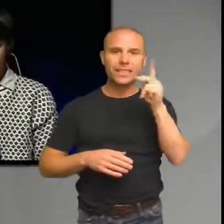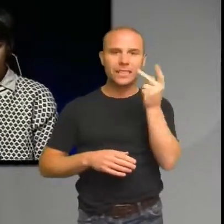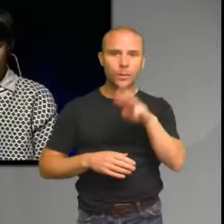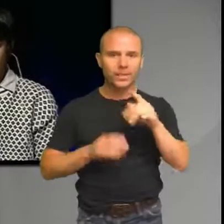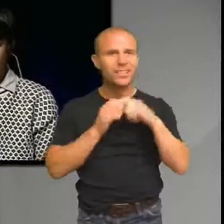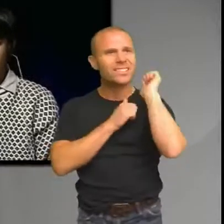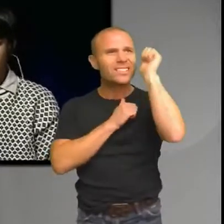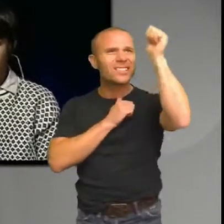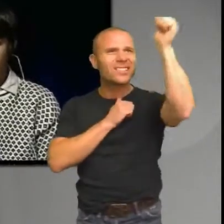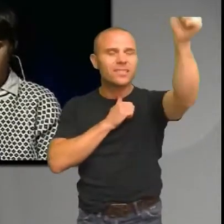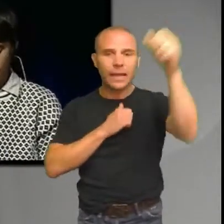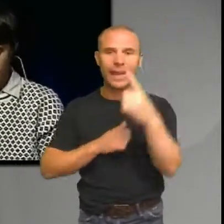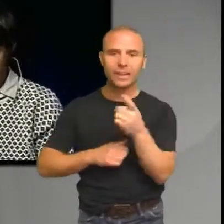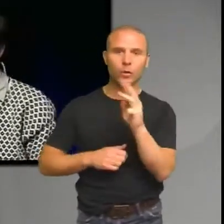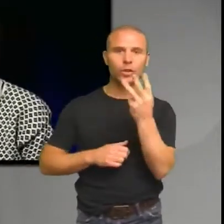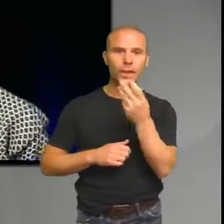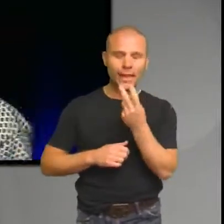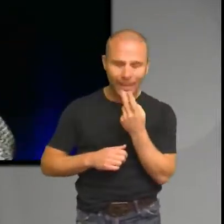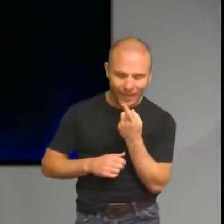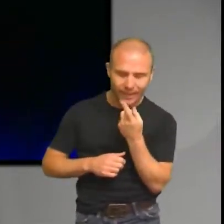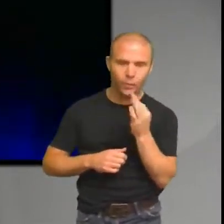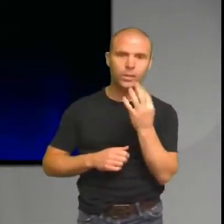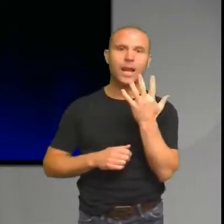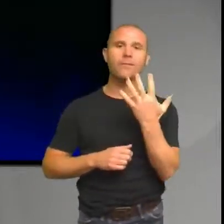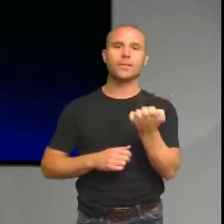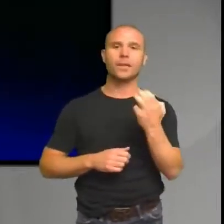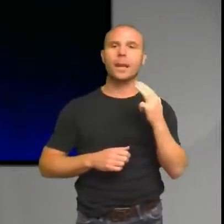Det är 150 miljarder meter.